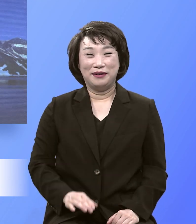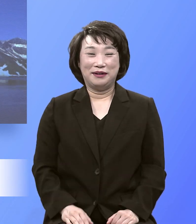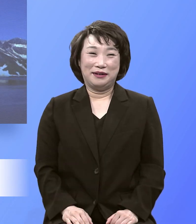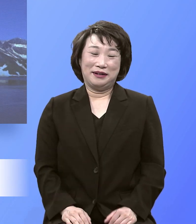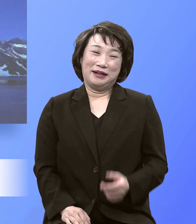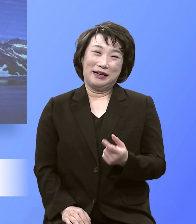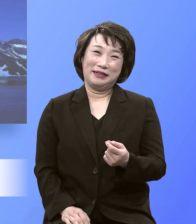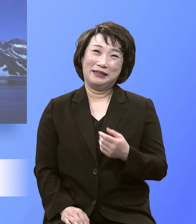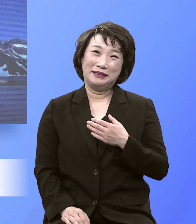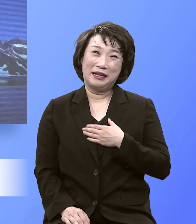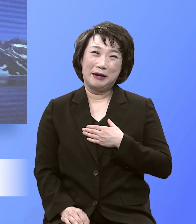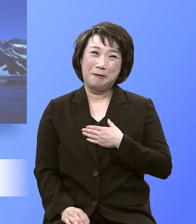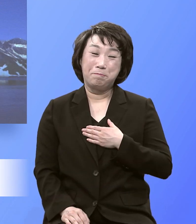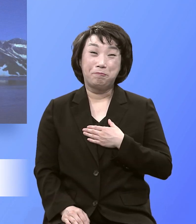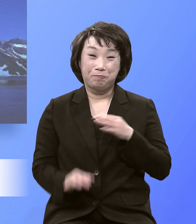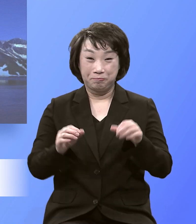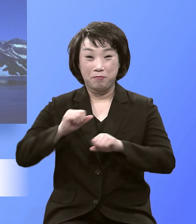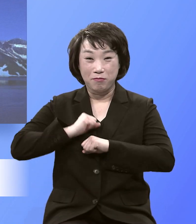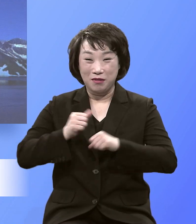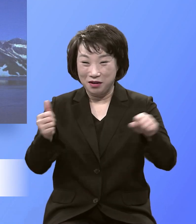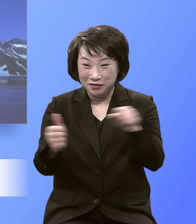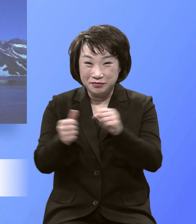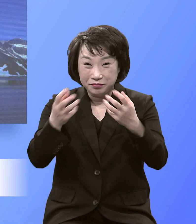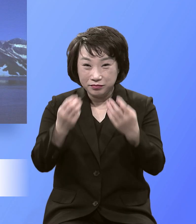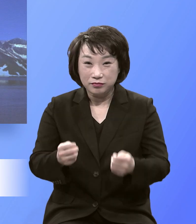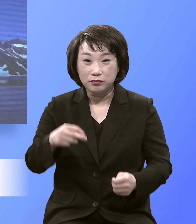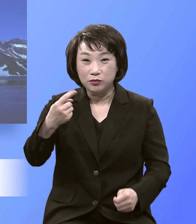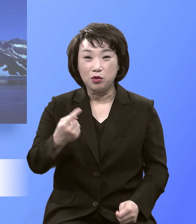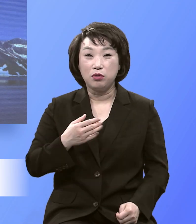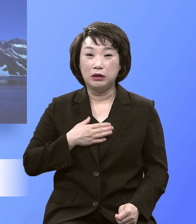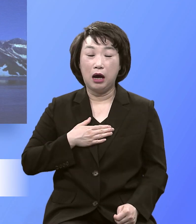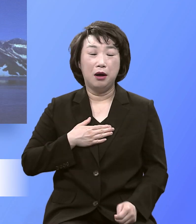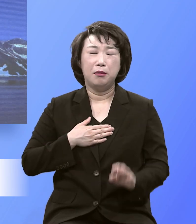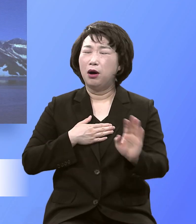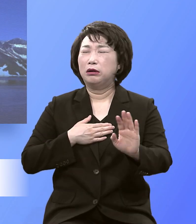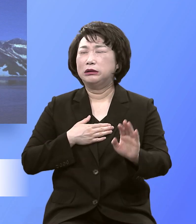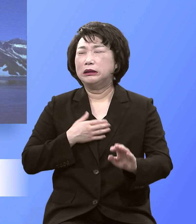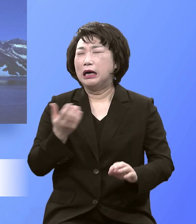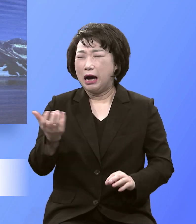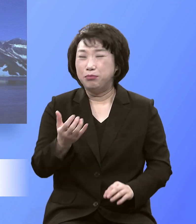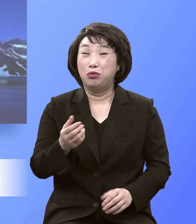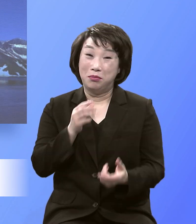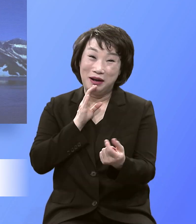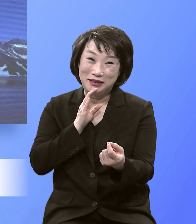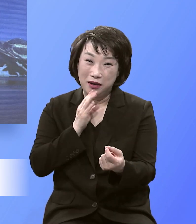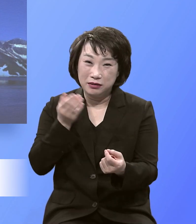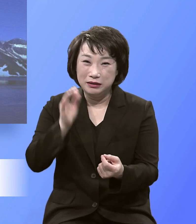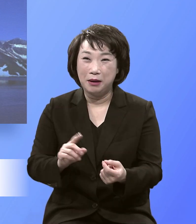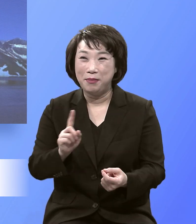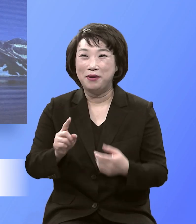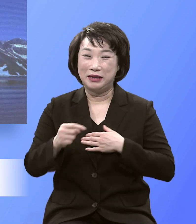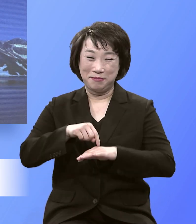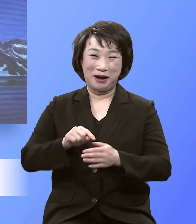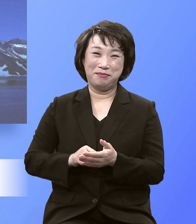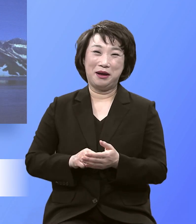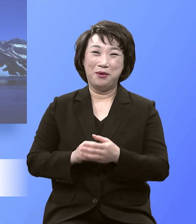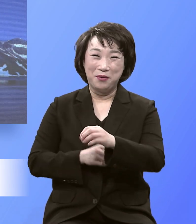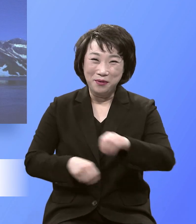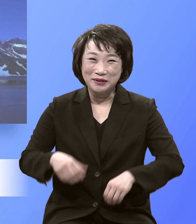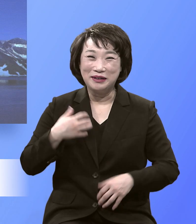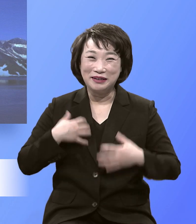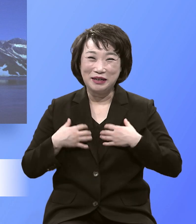그렇게 두드려 맞아도 그냥 맞는 것이 그냥 아프기는 한데 뭔가 속에서 희열이